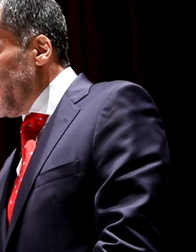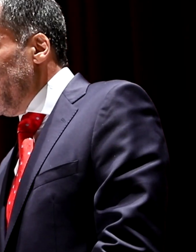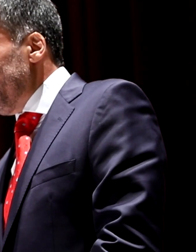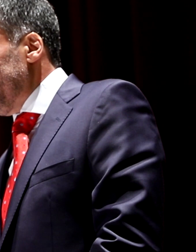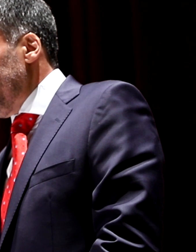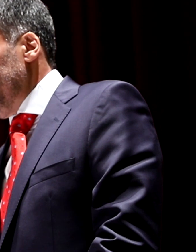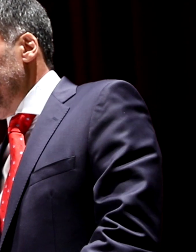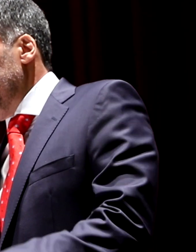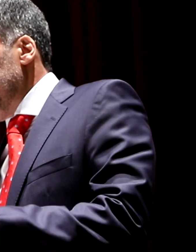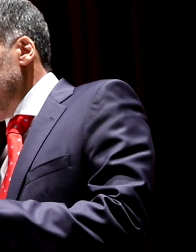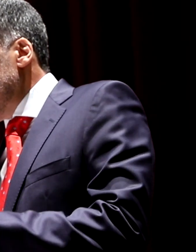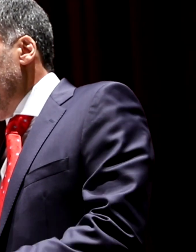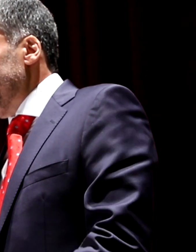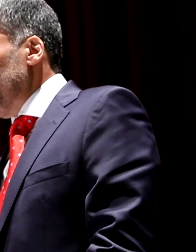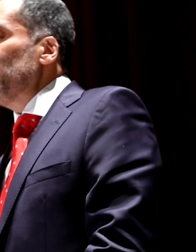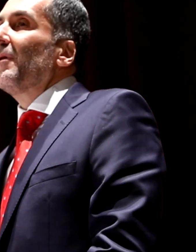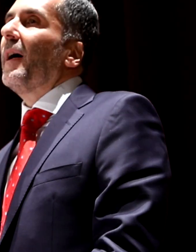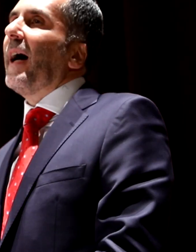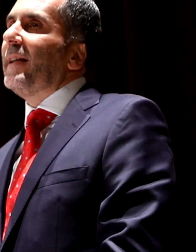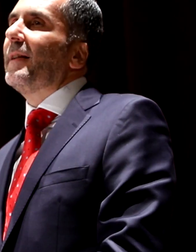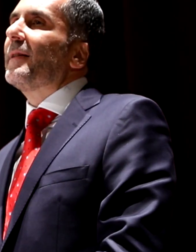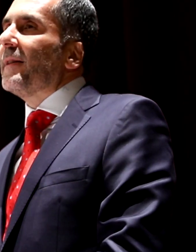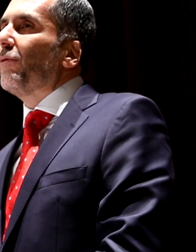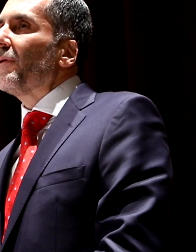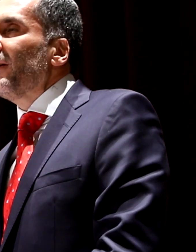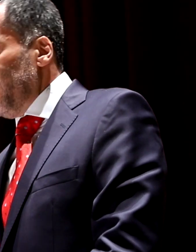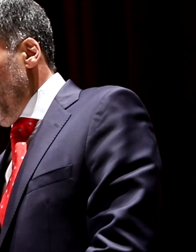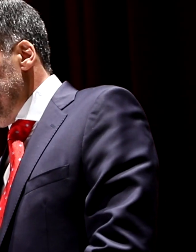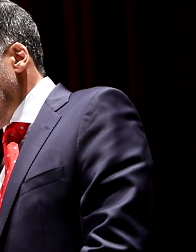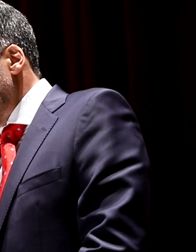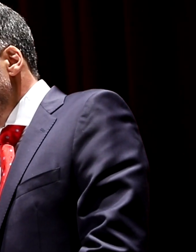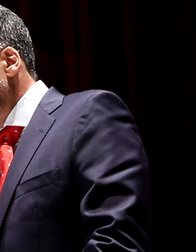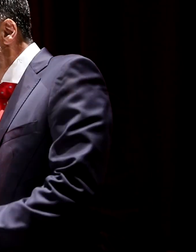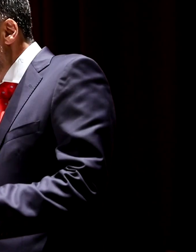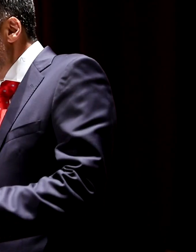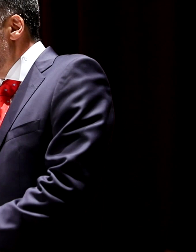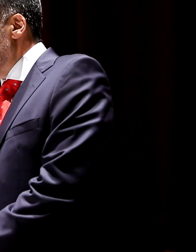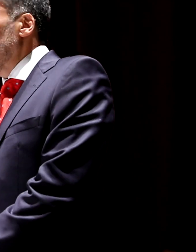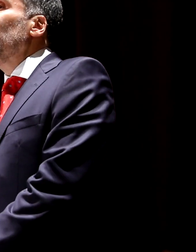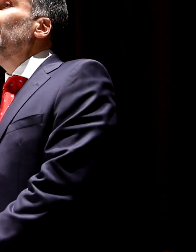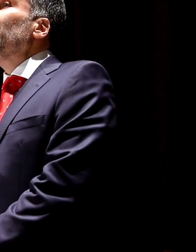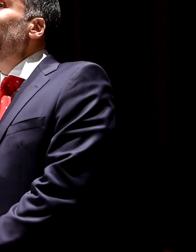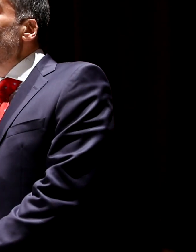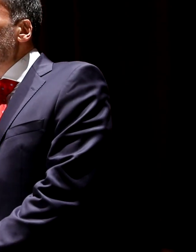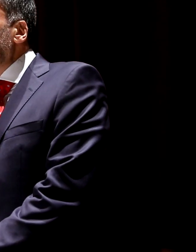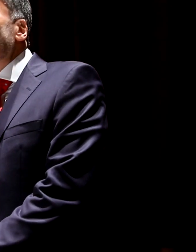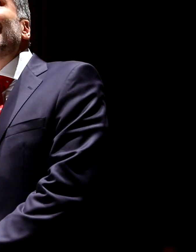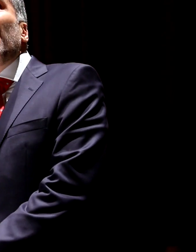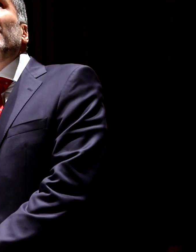nossa importância num Brasil ainda tão desigual. Expresso